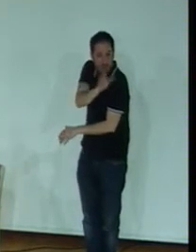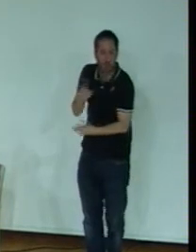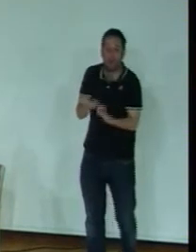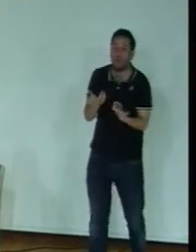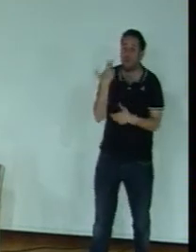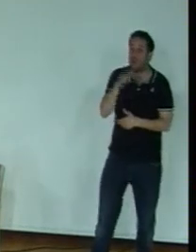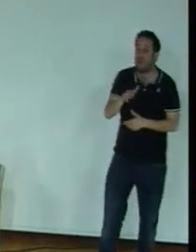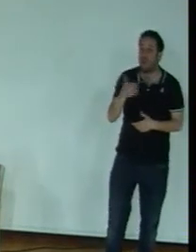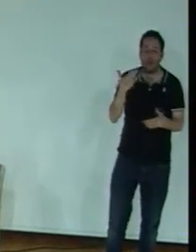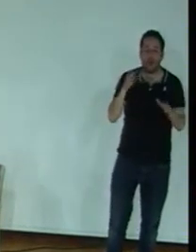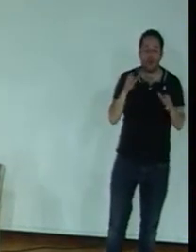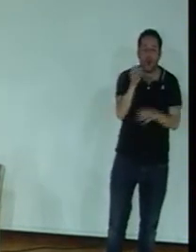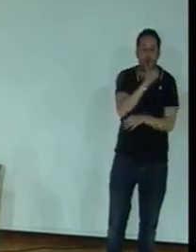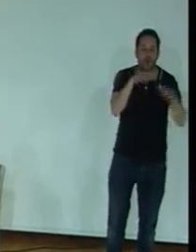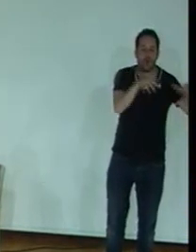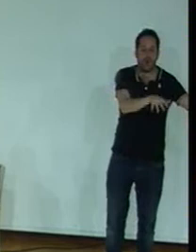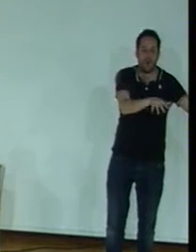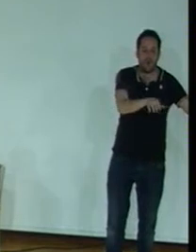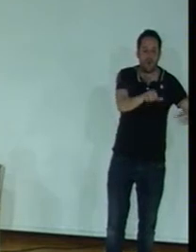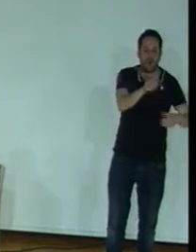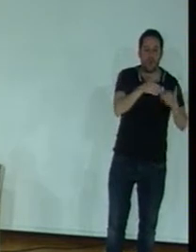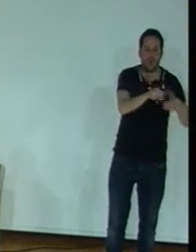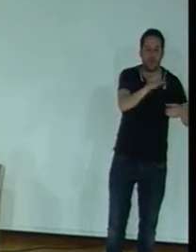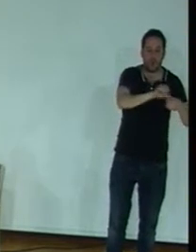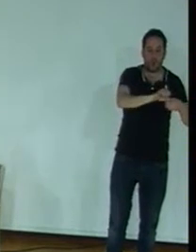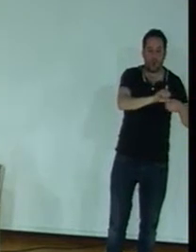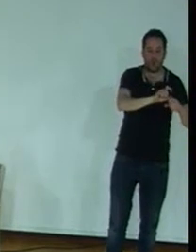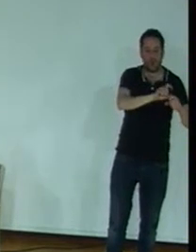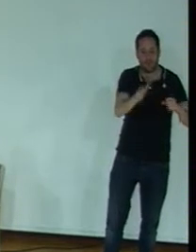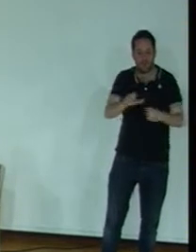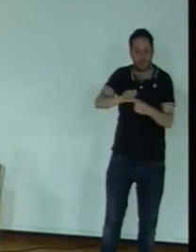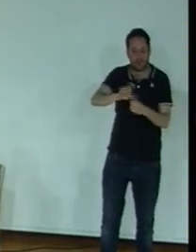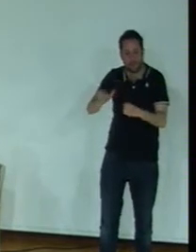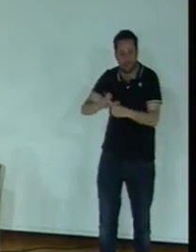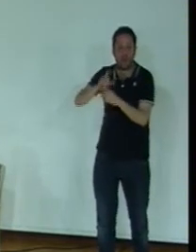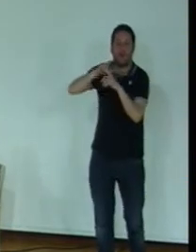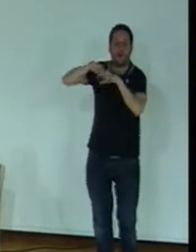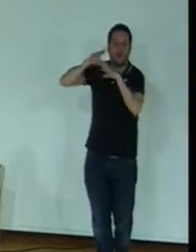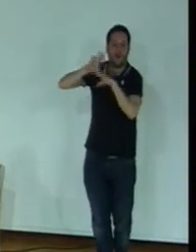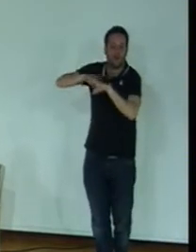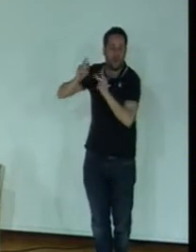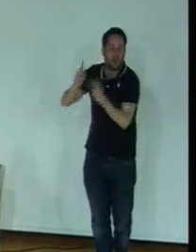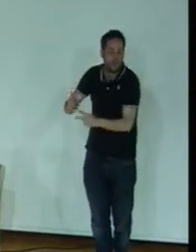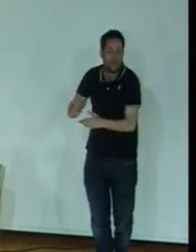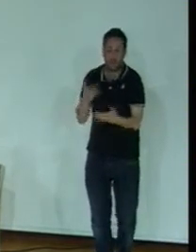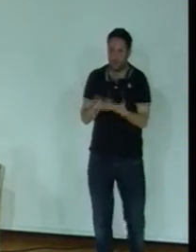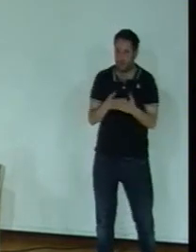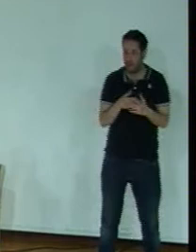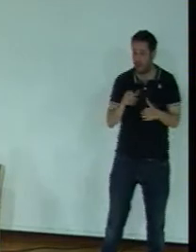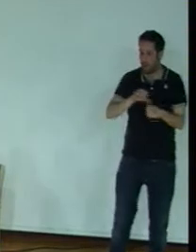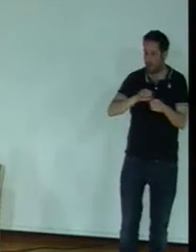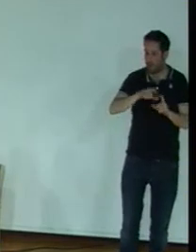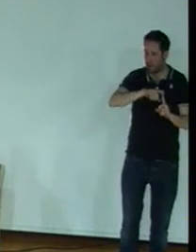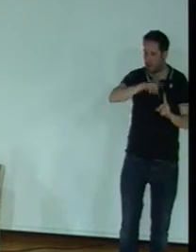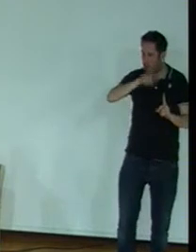dans les océans et qui changent de propriétaire 50 fois avant d'arriver à destination. Il y a une spéculation sur le pétrole.